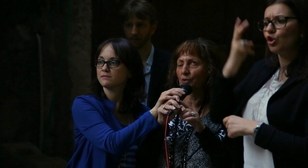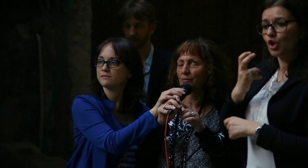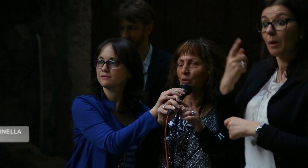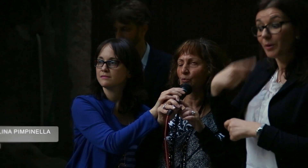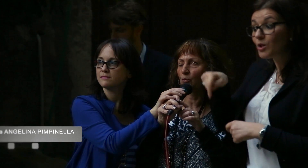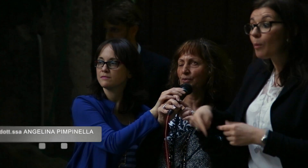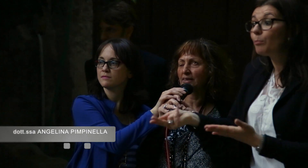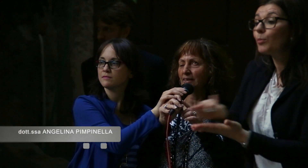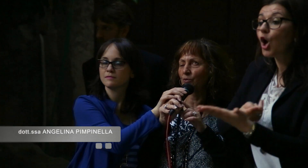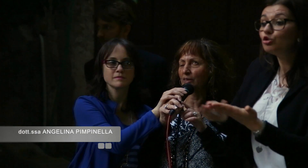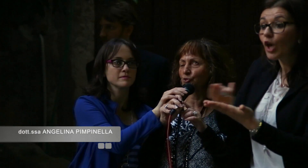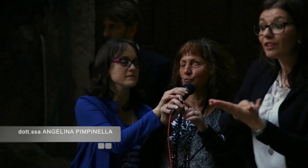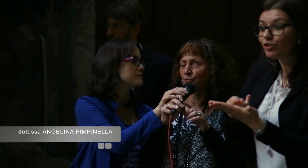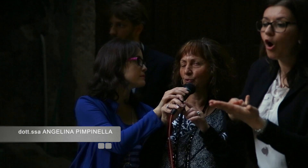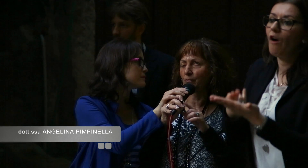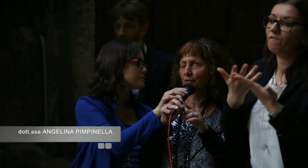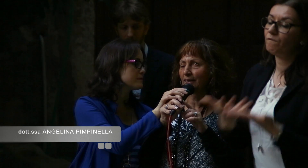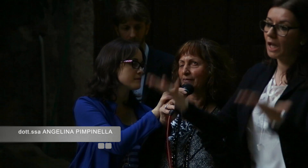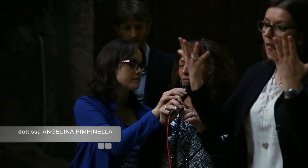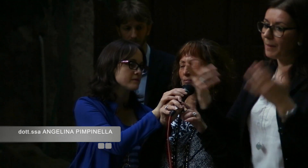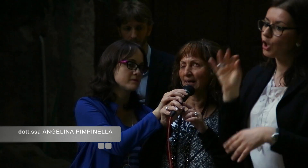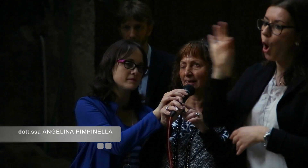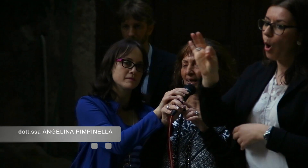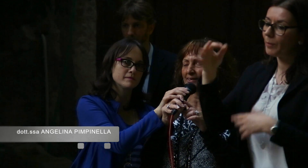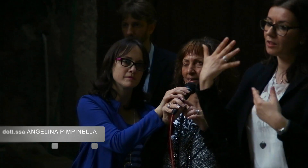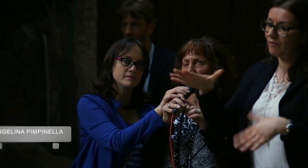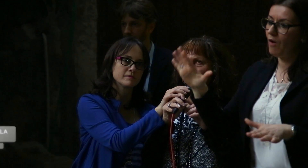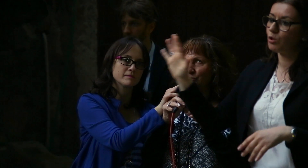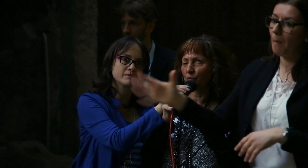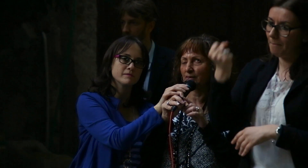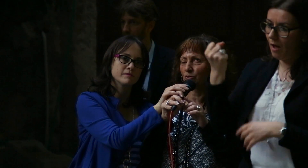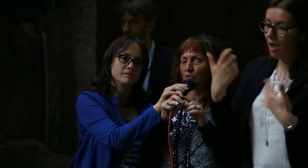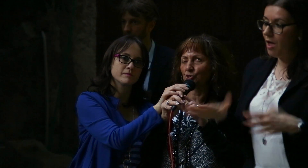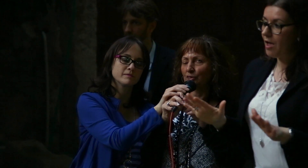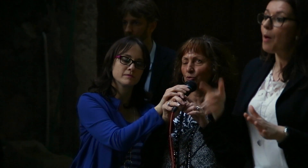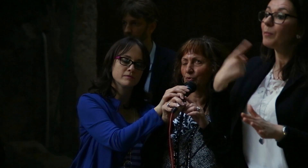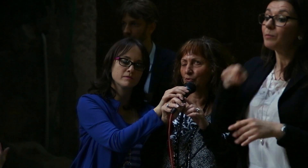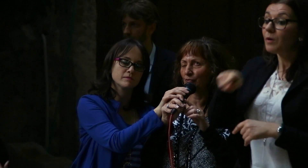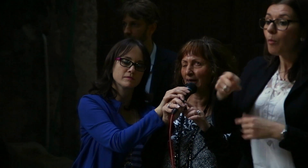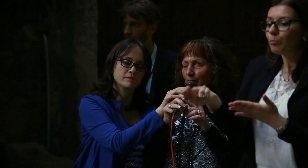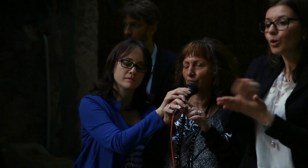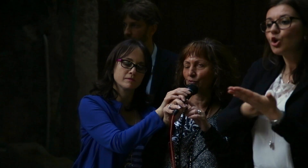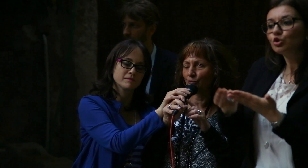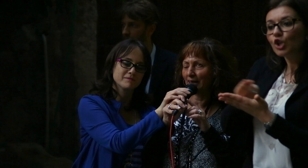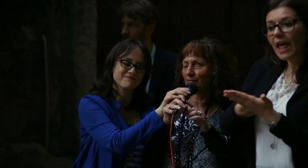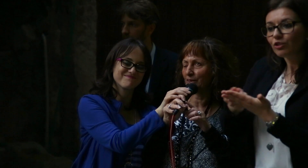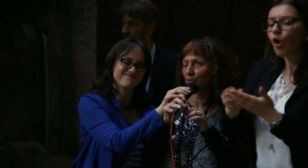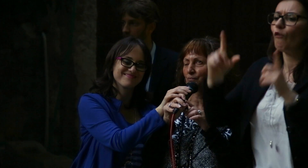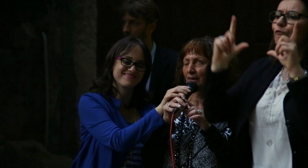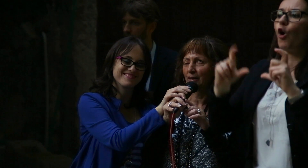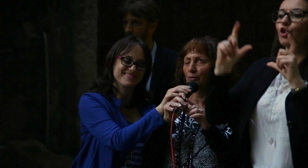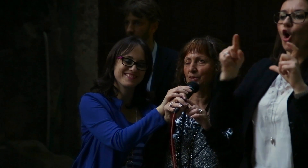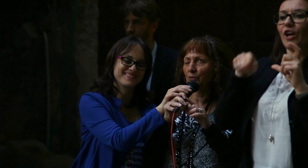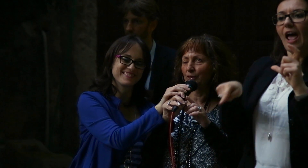per noi un obiettivo raggiunto, informare attraverso questo progetto